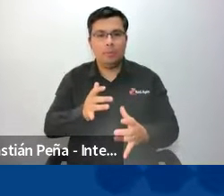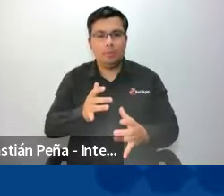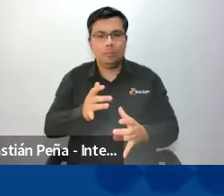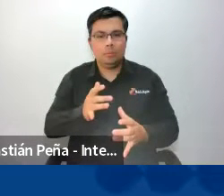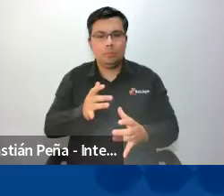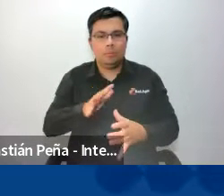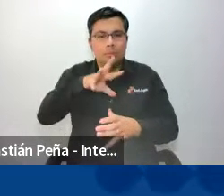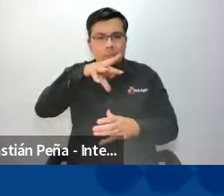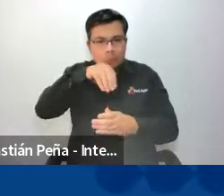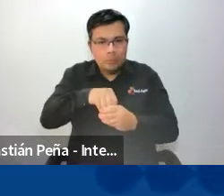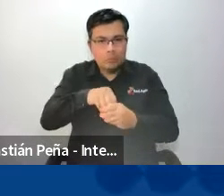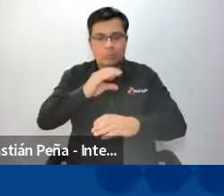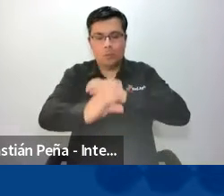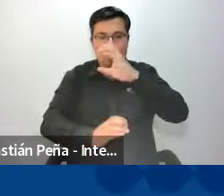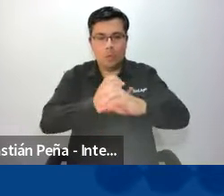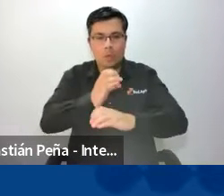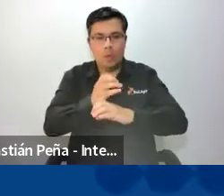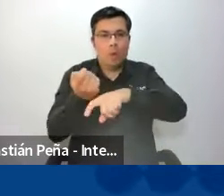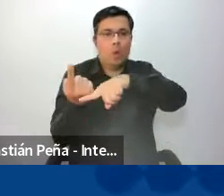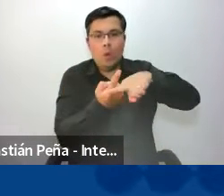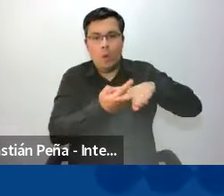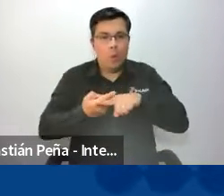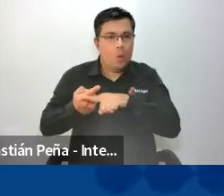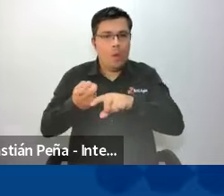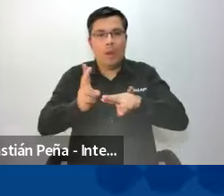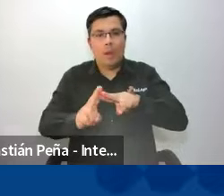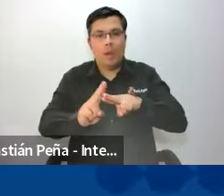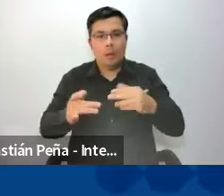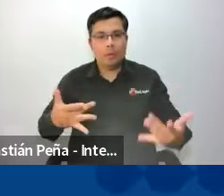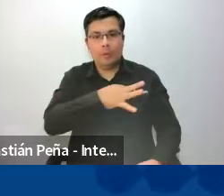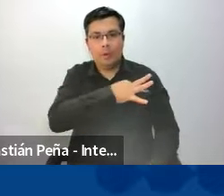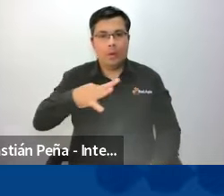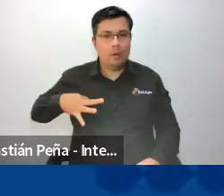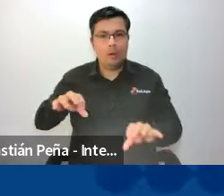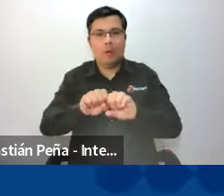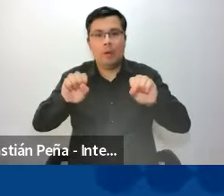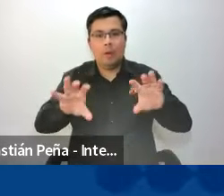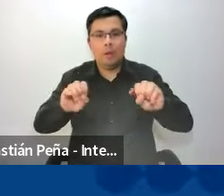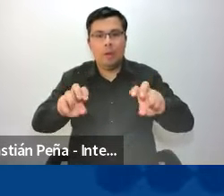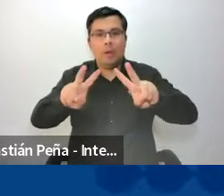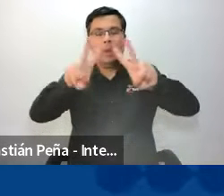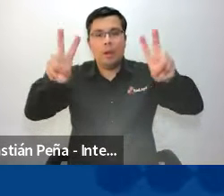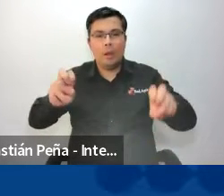de diálogos que vamos a realizar desde el Ministerio de Educación en torno a la implementación educativa de la Ley